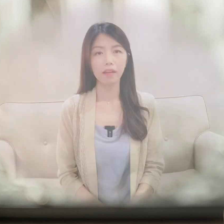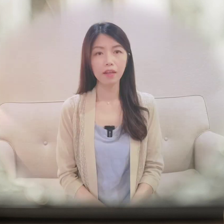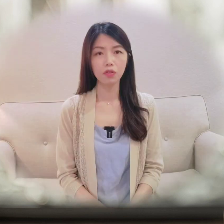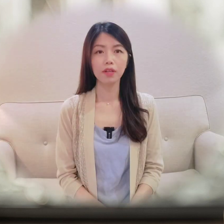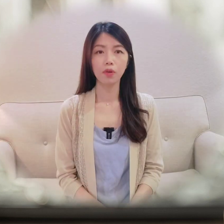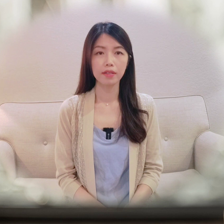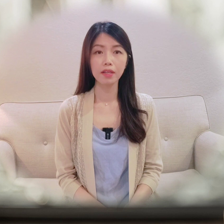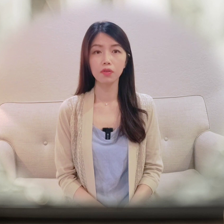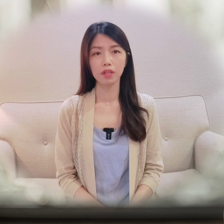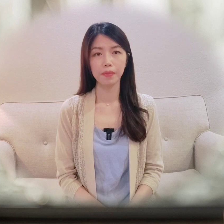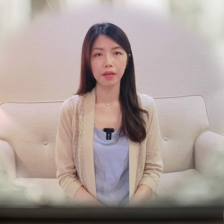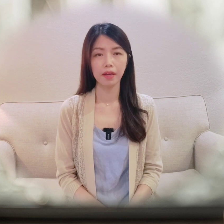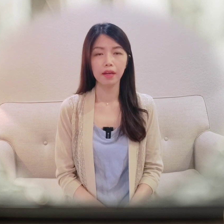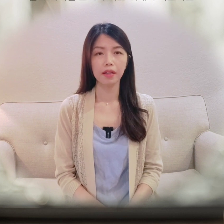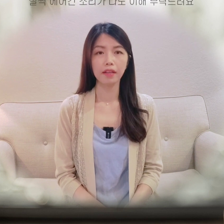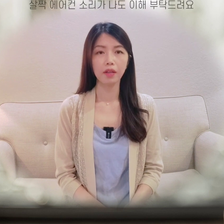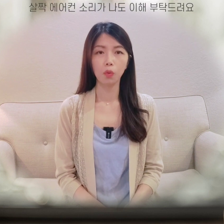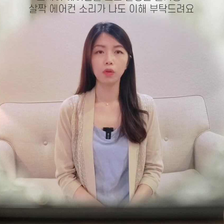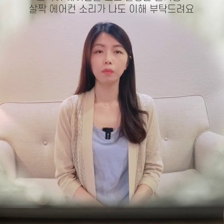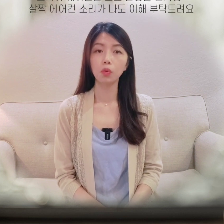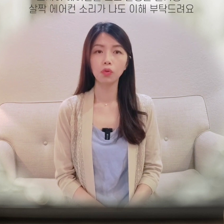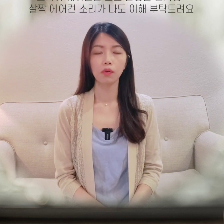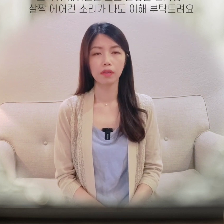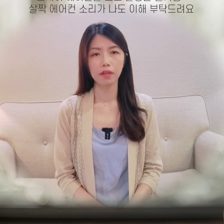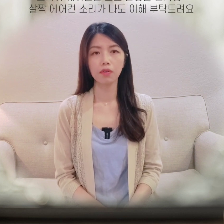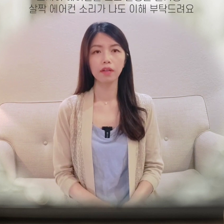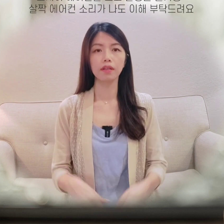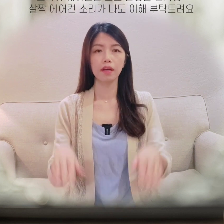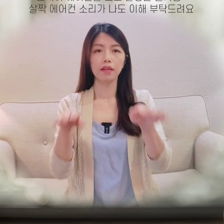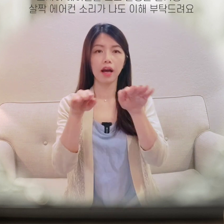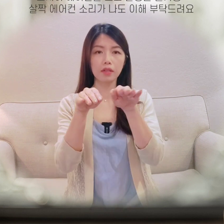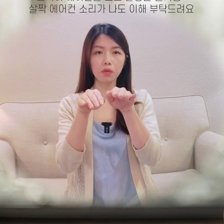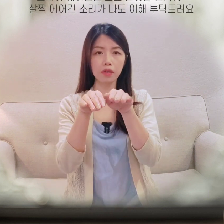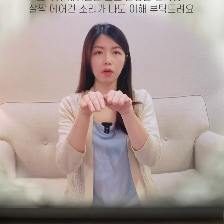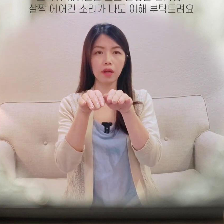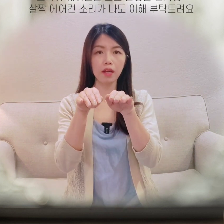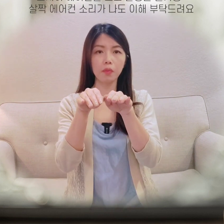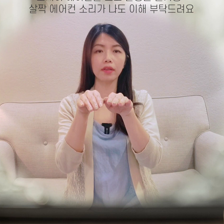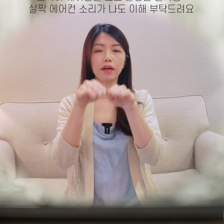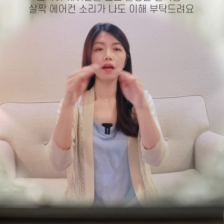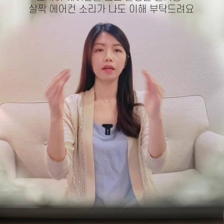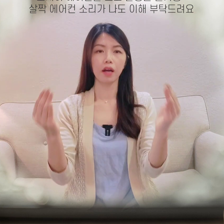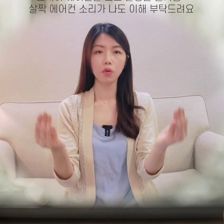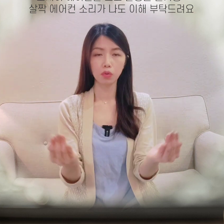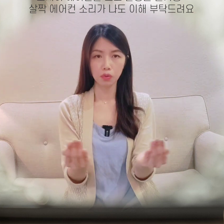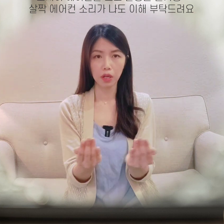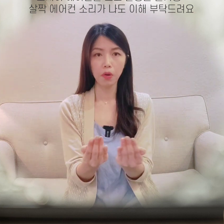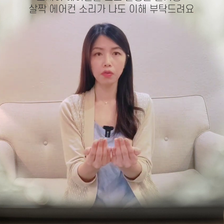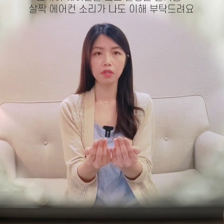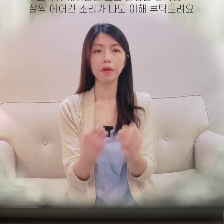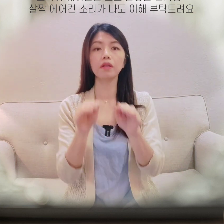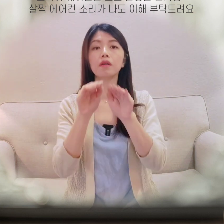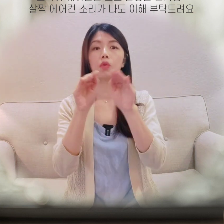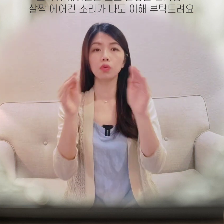온 땅의 주인 되신 주님이, 일단 온, 모두라고 하는 뜻의 수어는 양손을 이렇게 모았다가 양쪽으로 둥글게